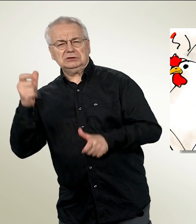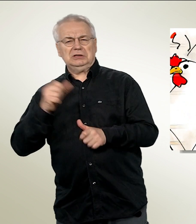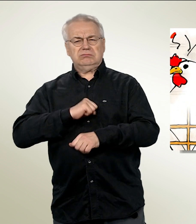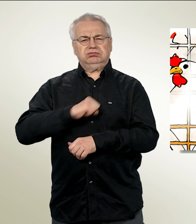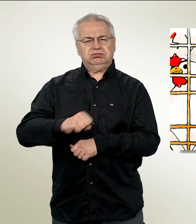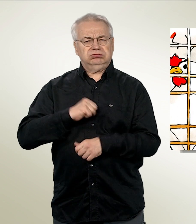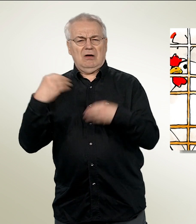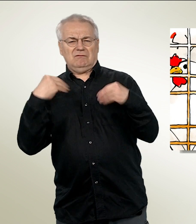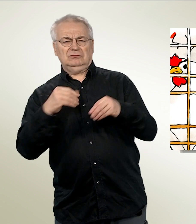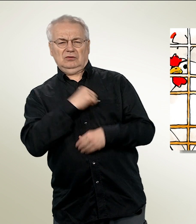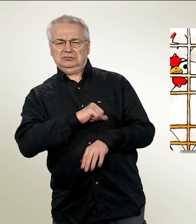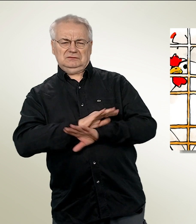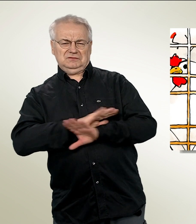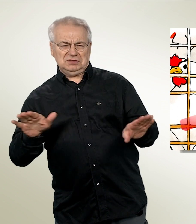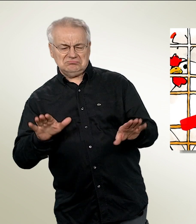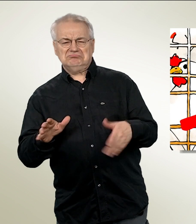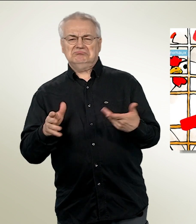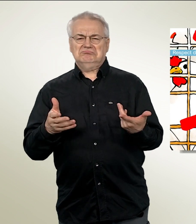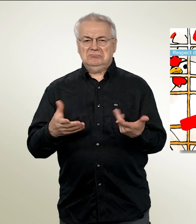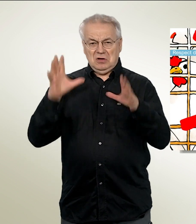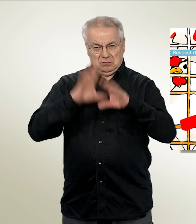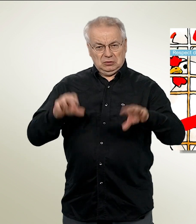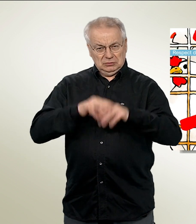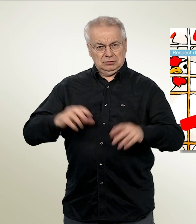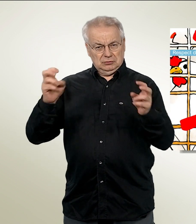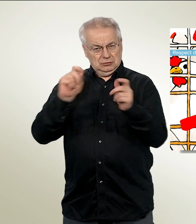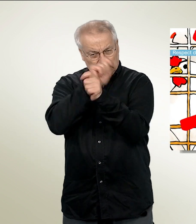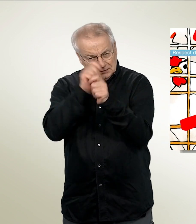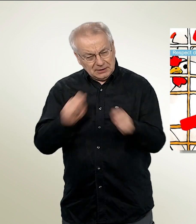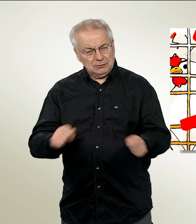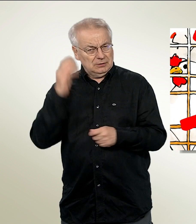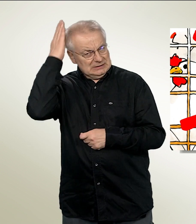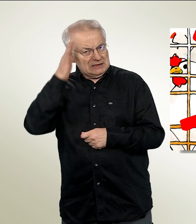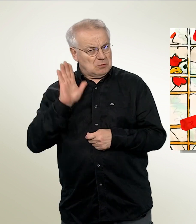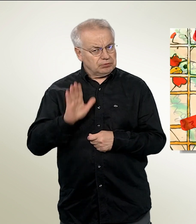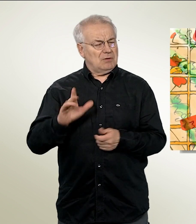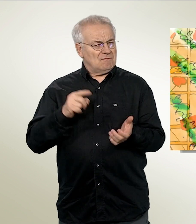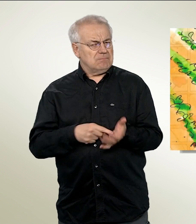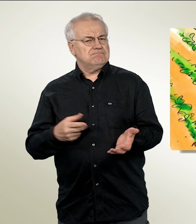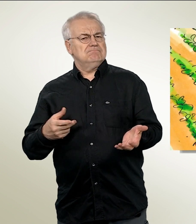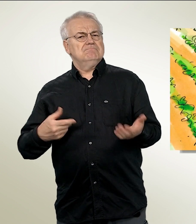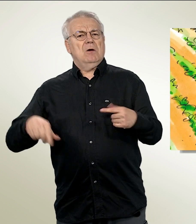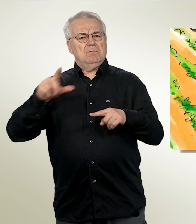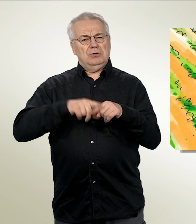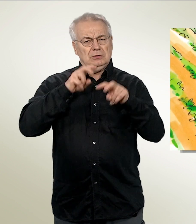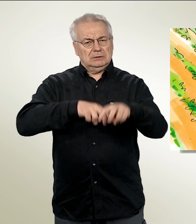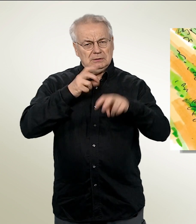être importés. La production doit donc être respectueuse des animaux. De plus, l'agriculture et le secteur des denrées